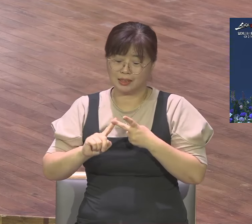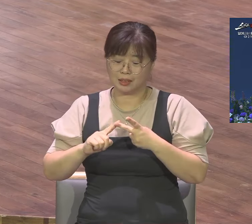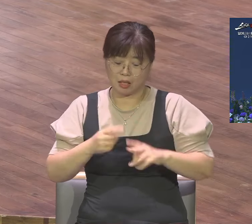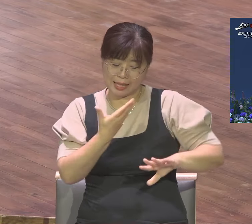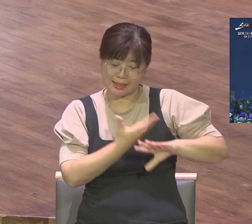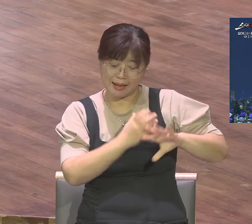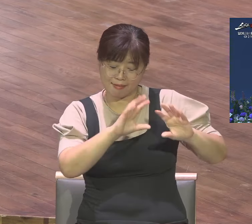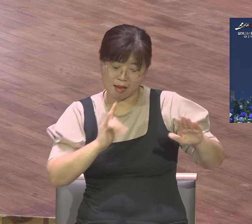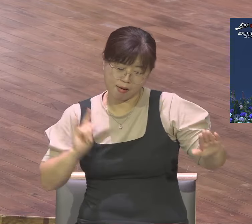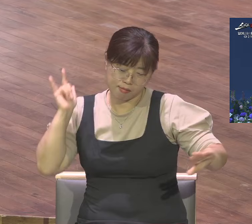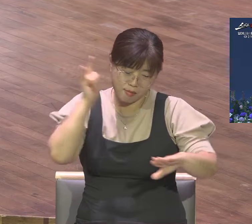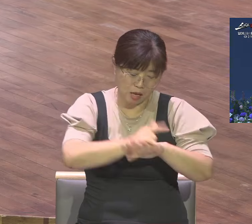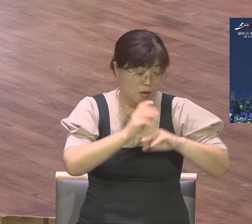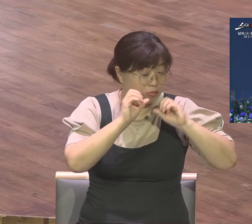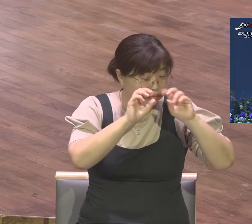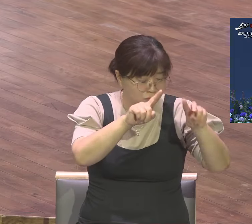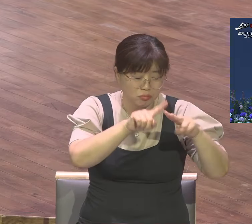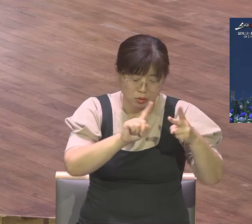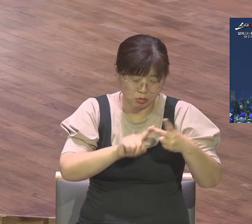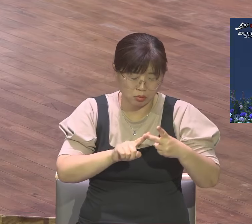역사하사.